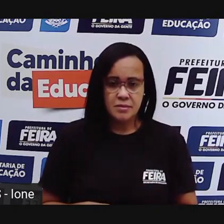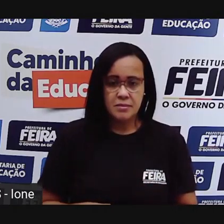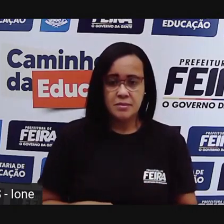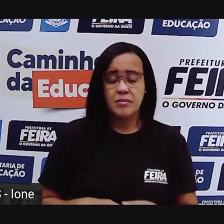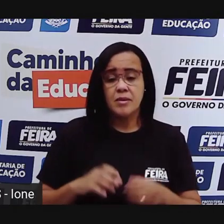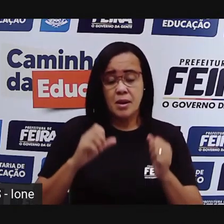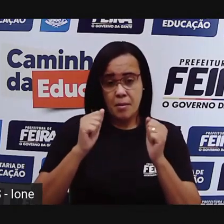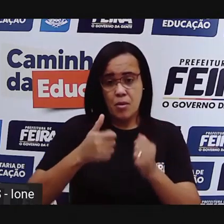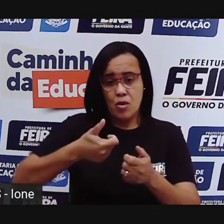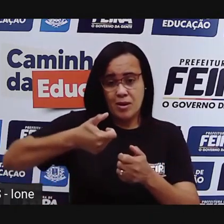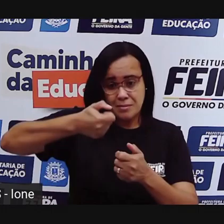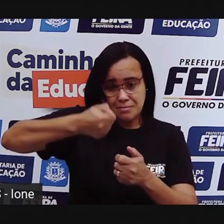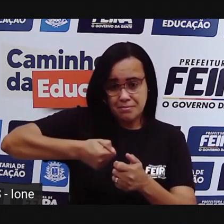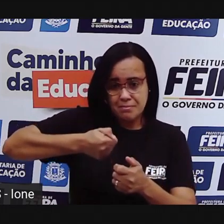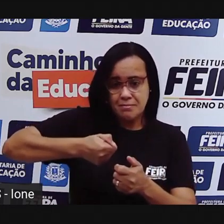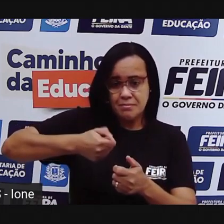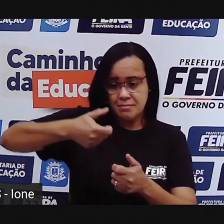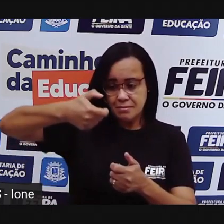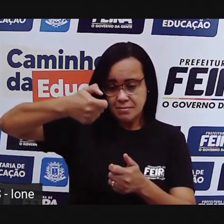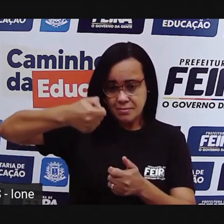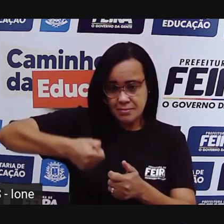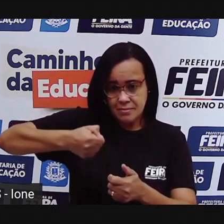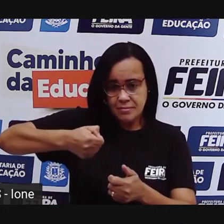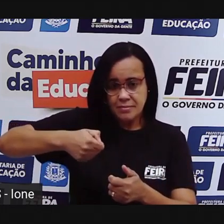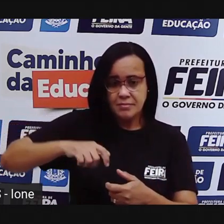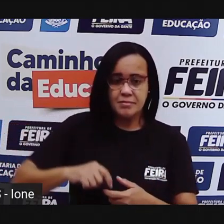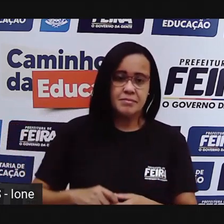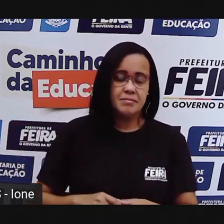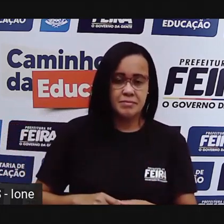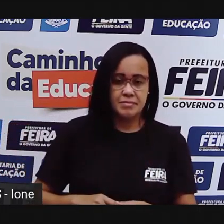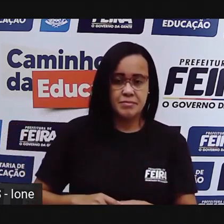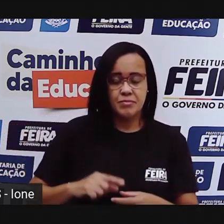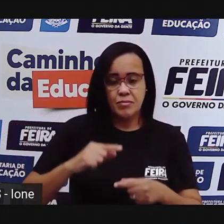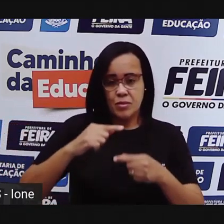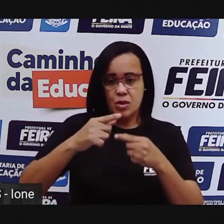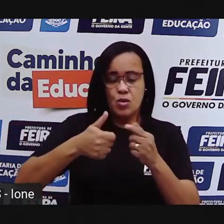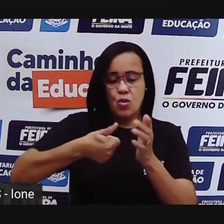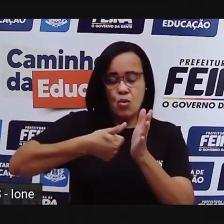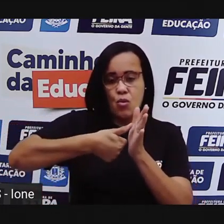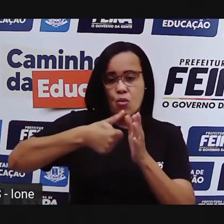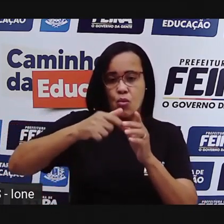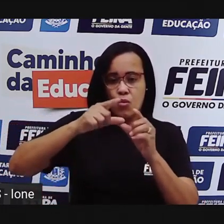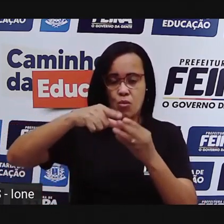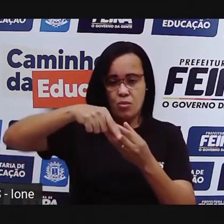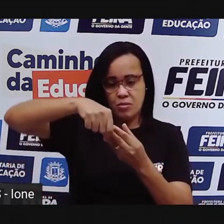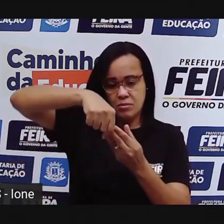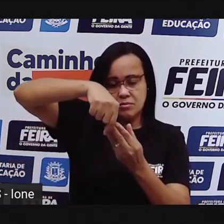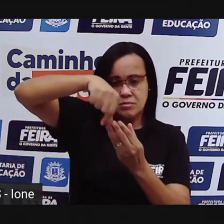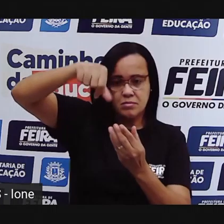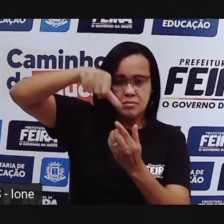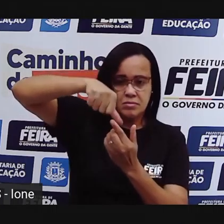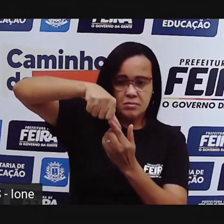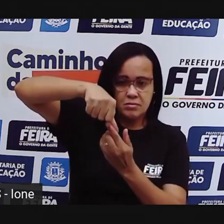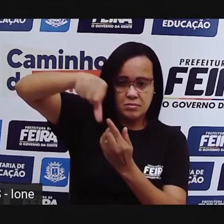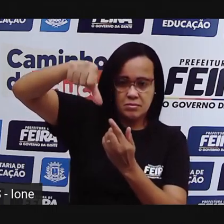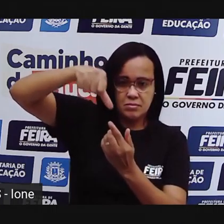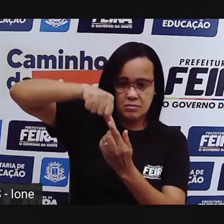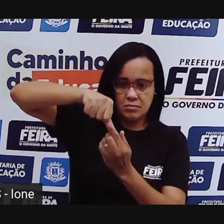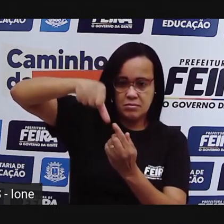grampeador. A gente pode usar um grampo ou a gente pode usar uma fita crepe, um durex. A Proelisa vai usar aqui uma